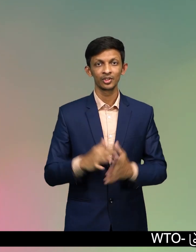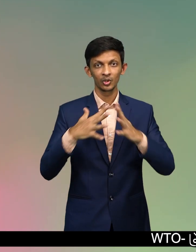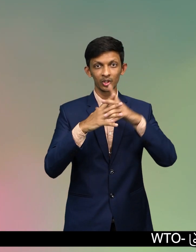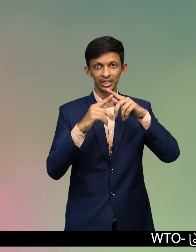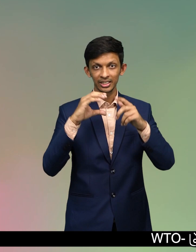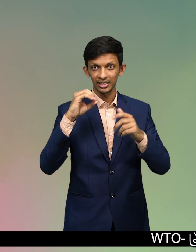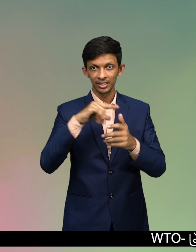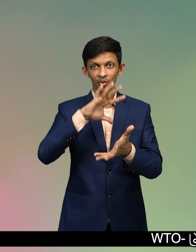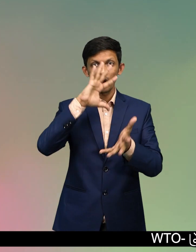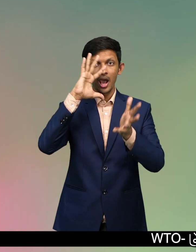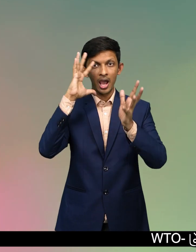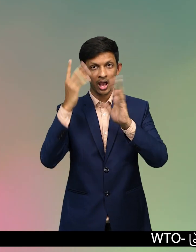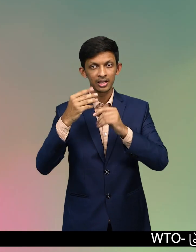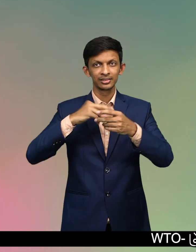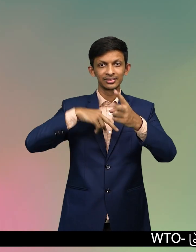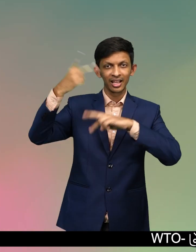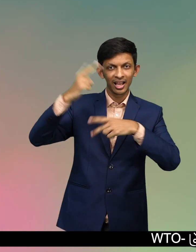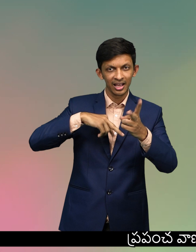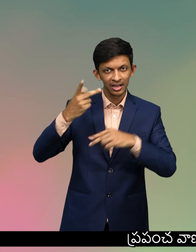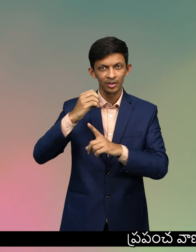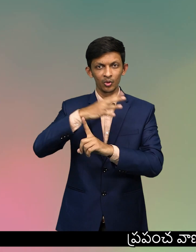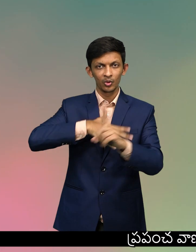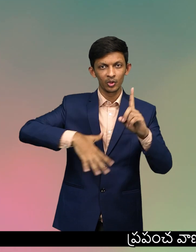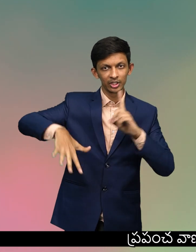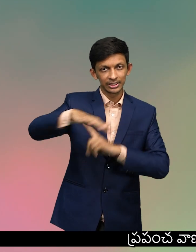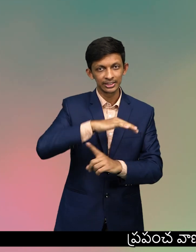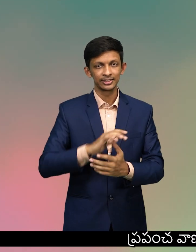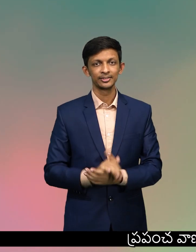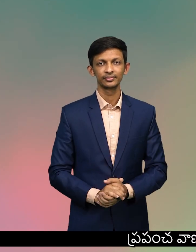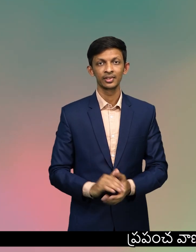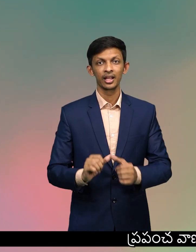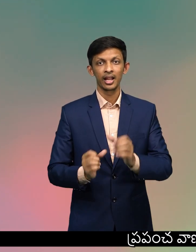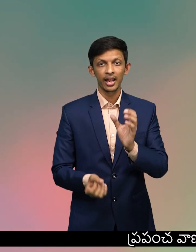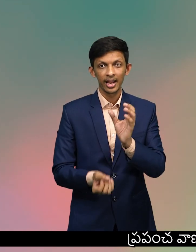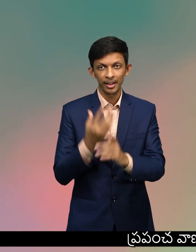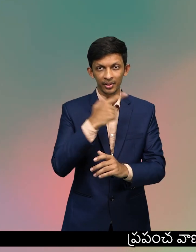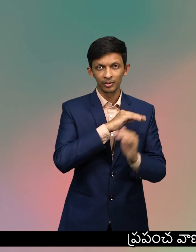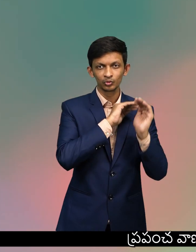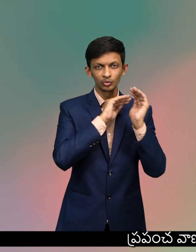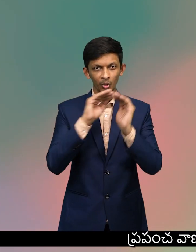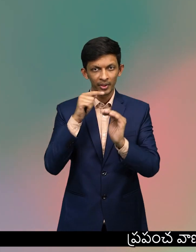WTO ప్రపంచ వాణిజ్య సంస్థ ప్రపంచ వాణిజ్యాన్ని పర్యవేక్షించడానికి